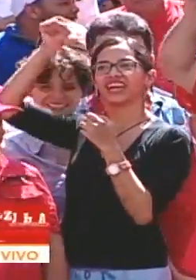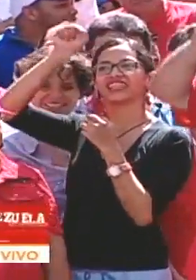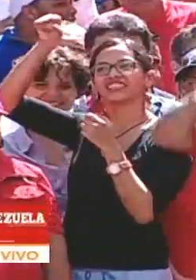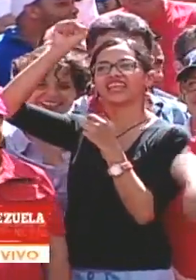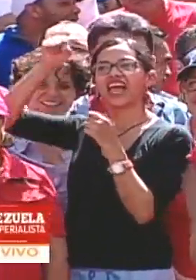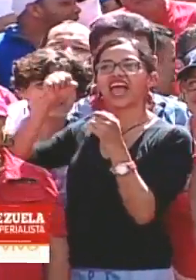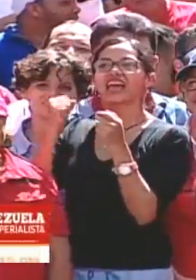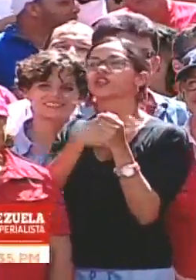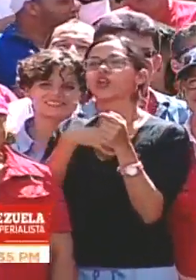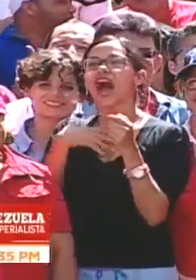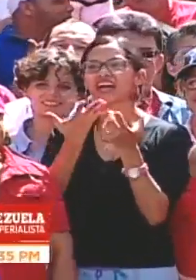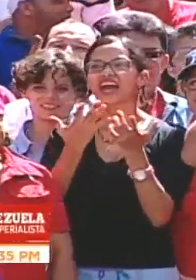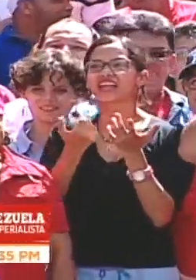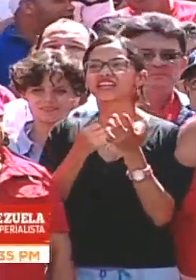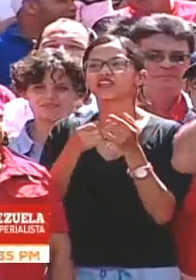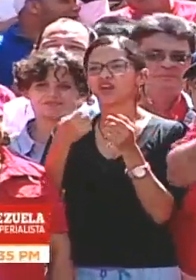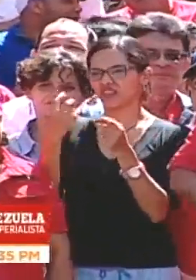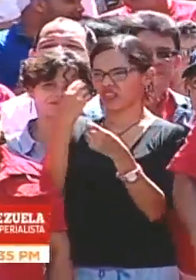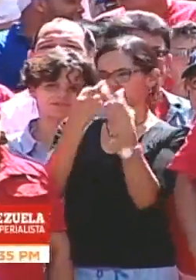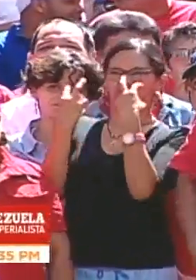Ellos nos han querido provocar.